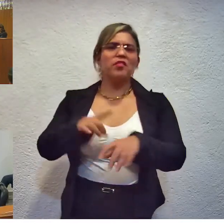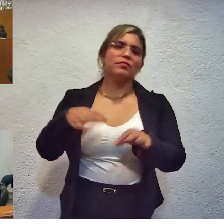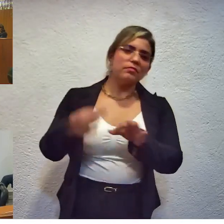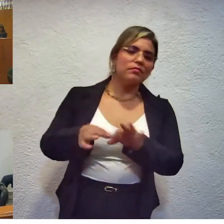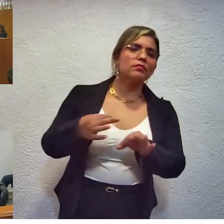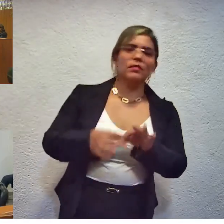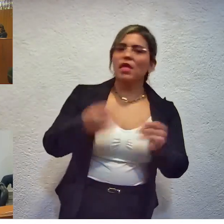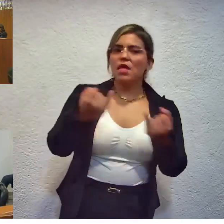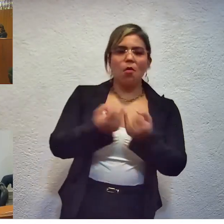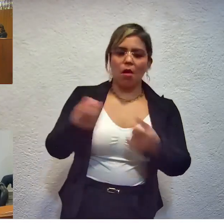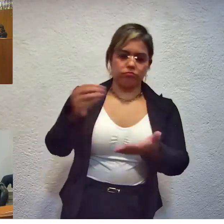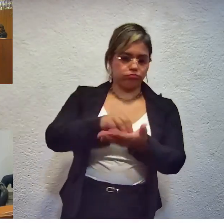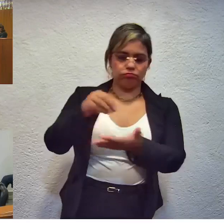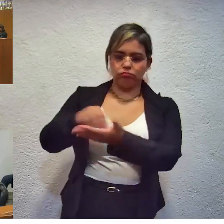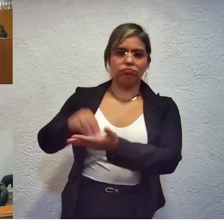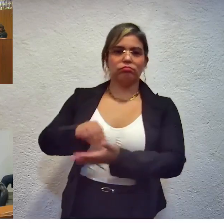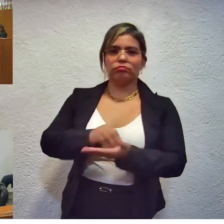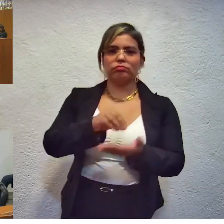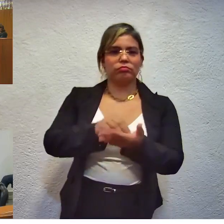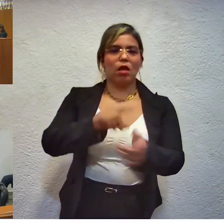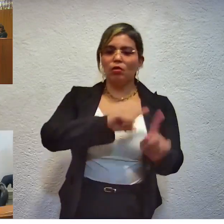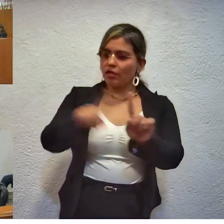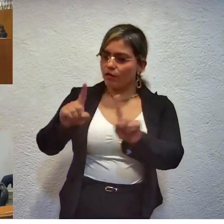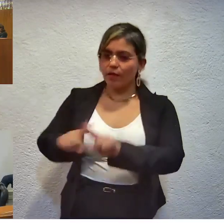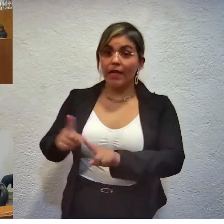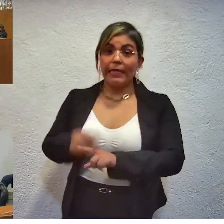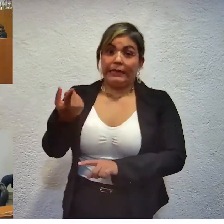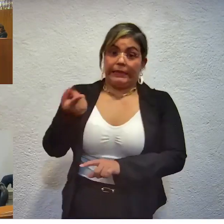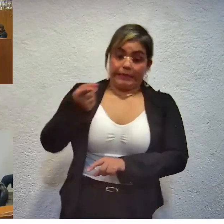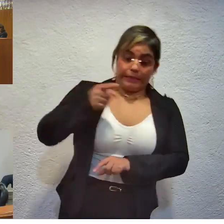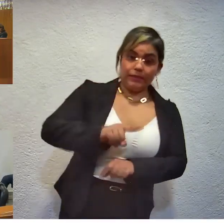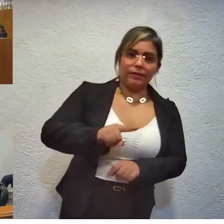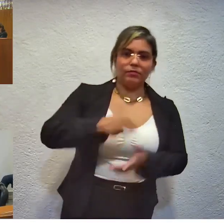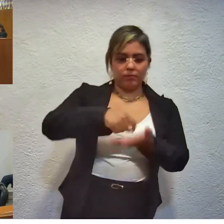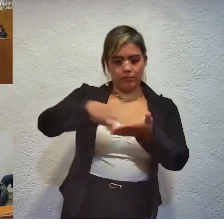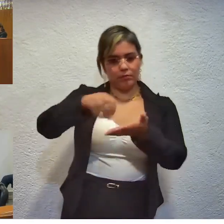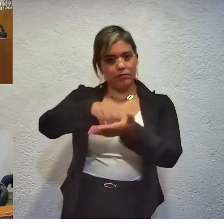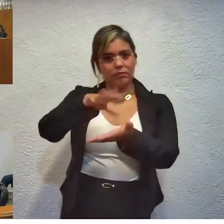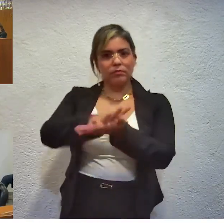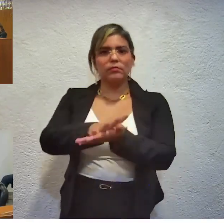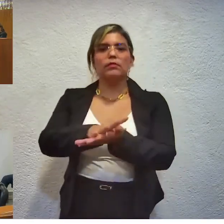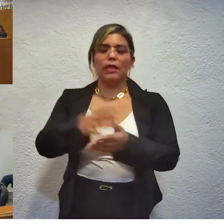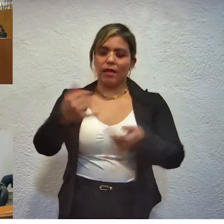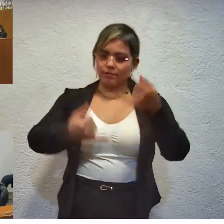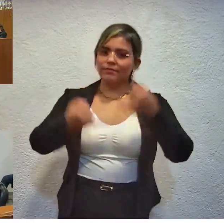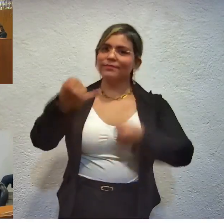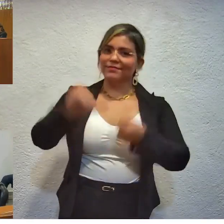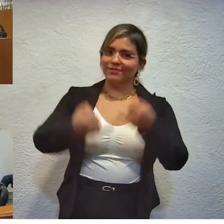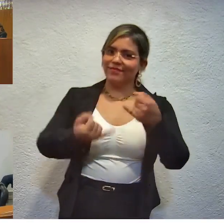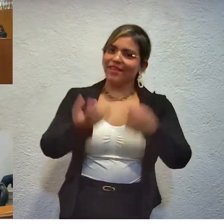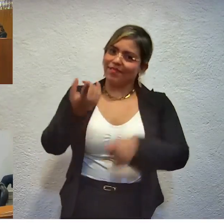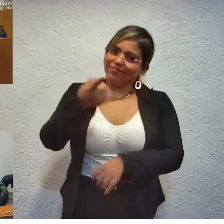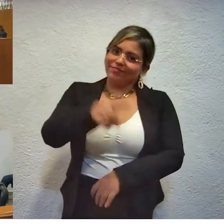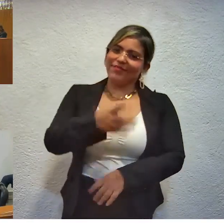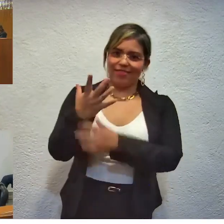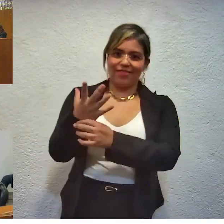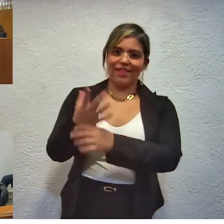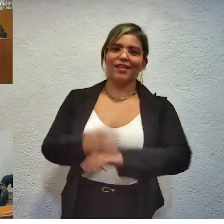de los puntos y requisitos ordenados en la sentencia, de hecho que fue informado a este tribunal oportunamente.